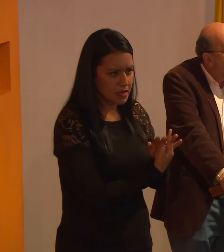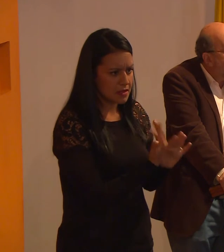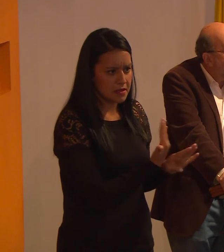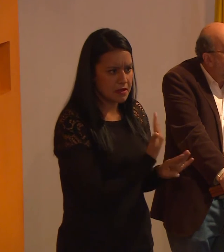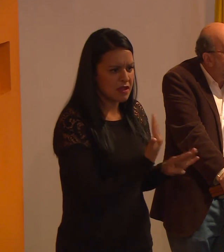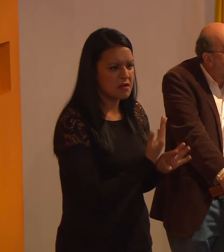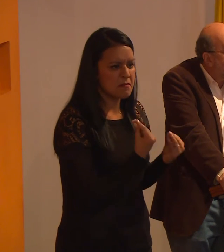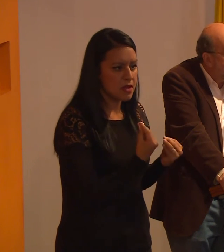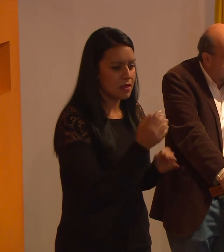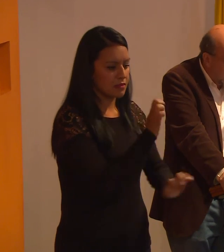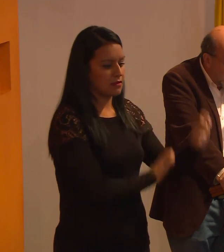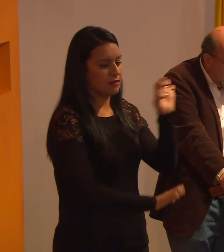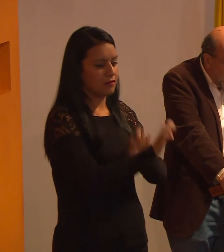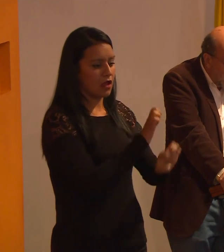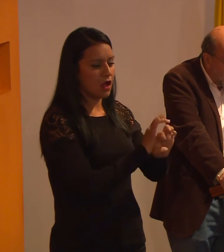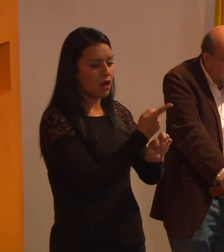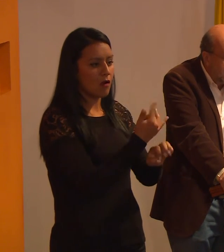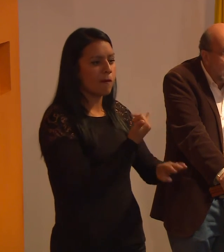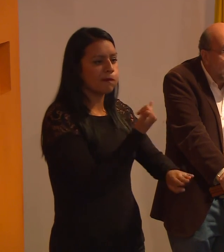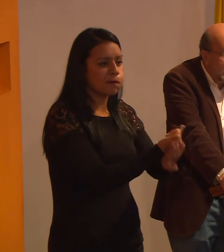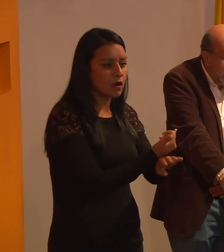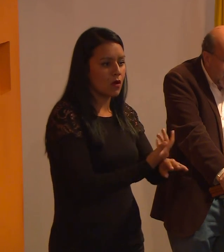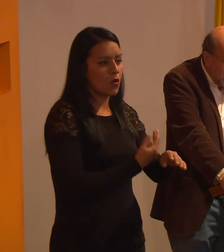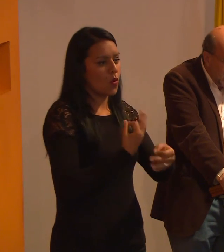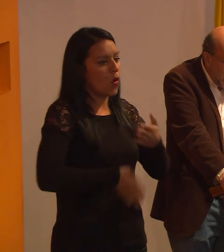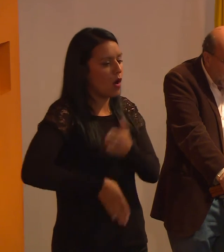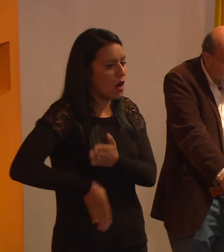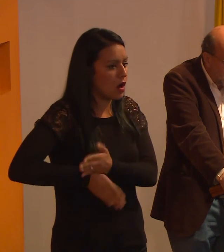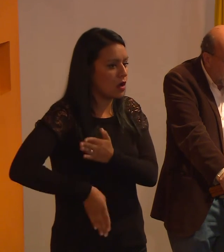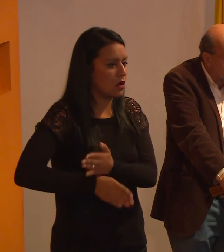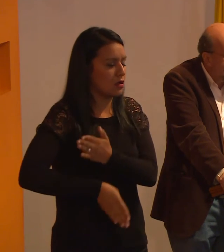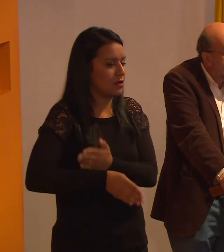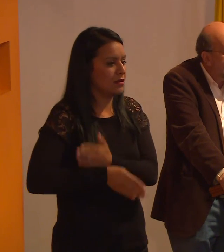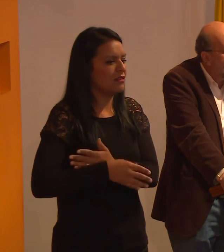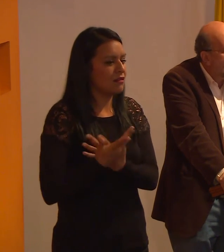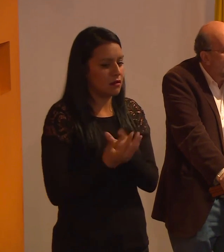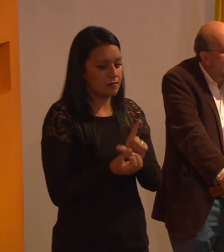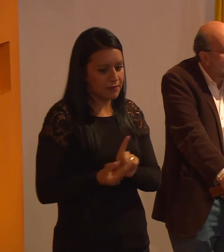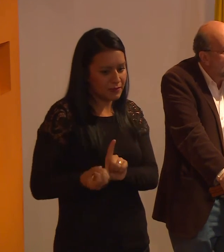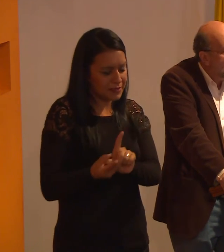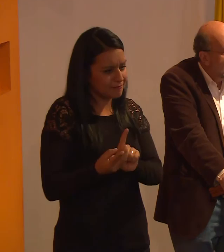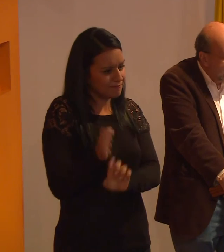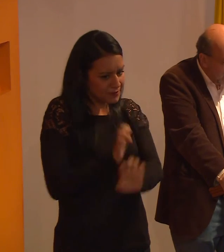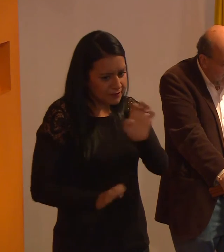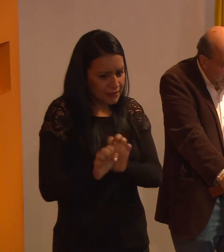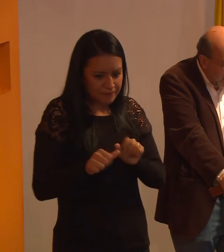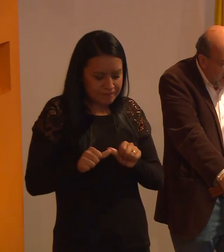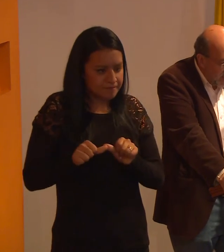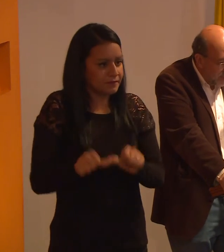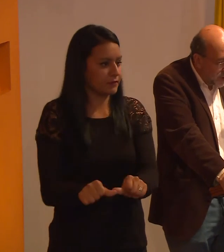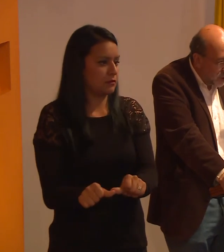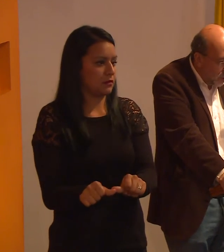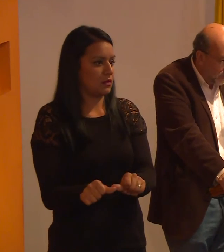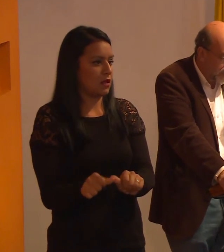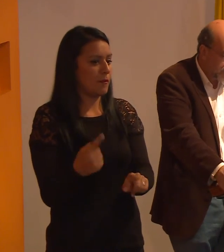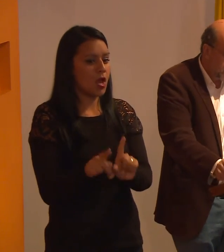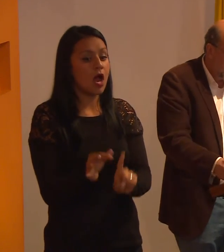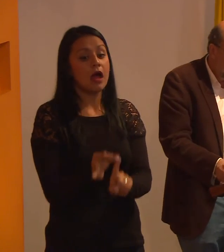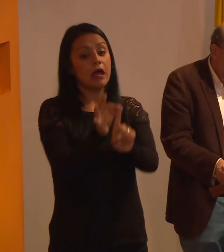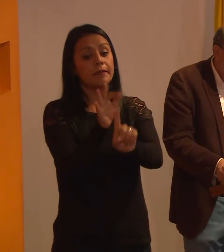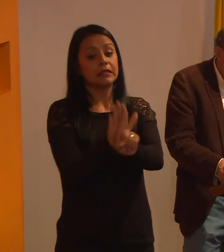para defender la existencia y continuidad de nuestras licenciaturas sin